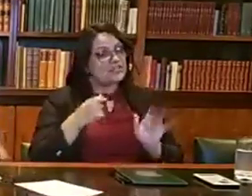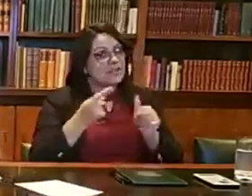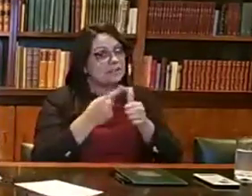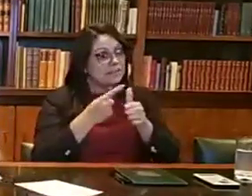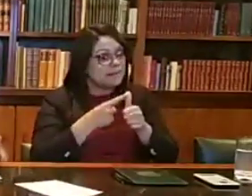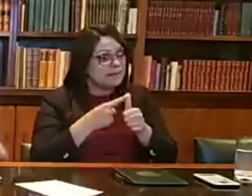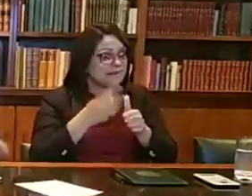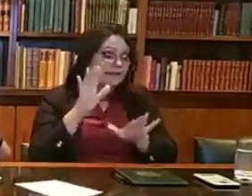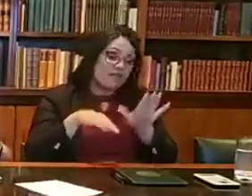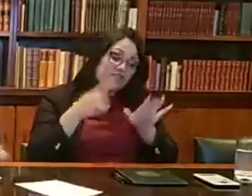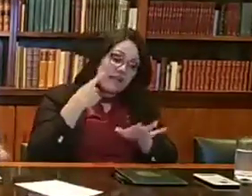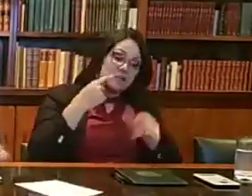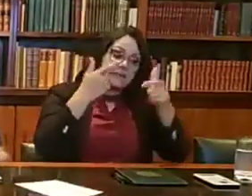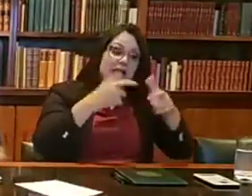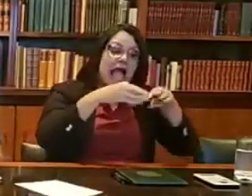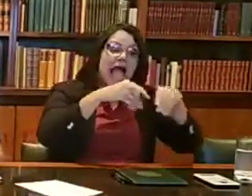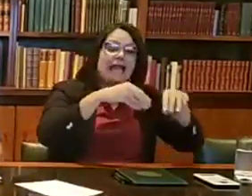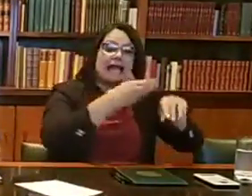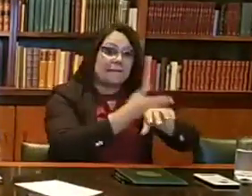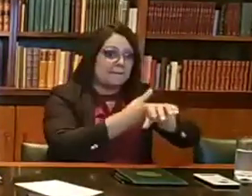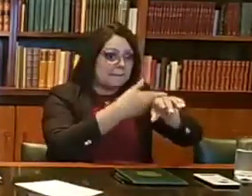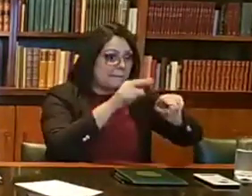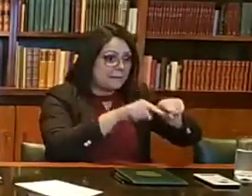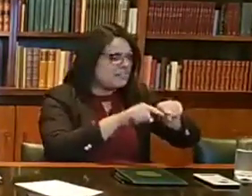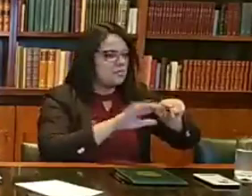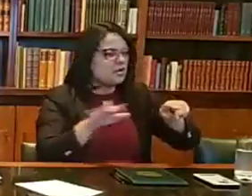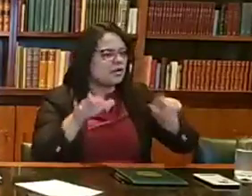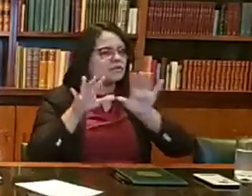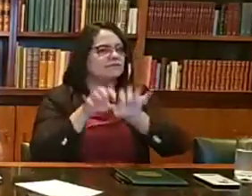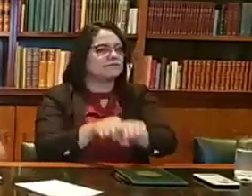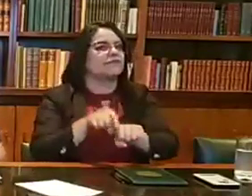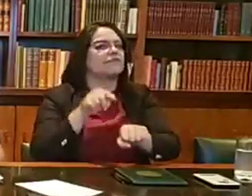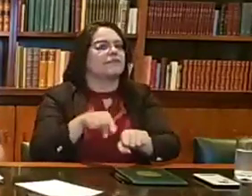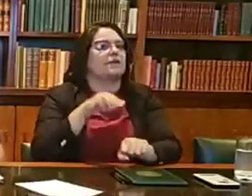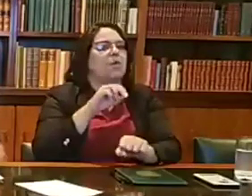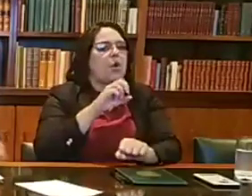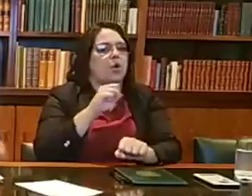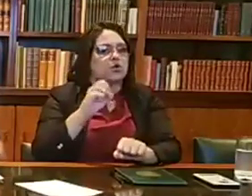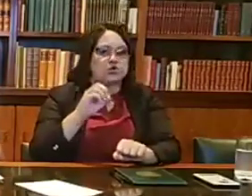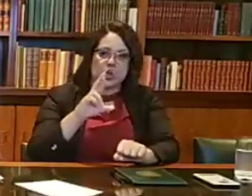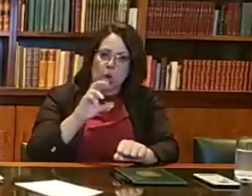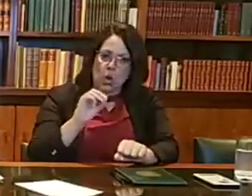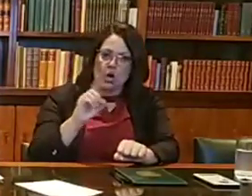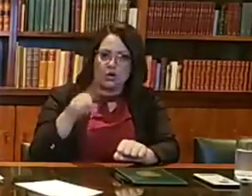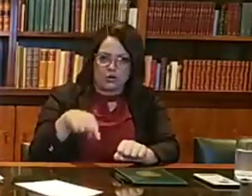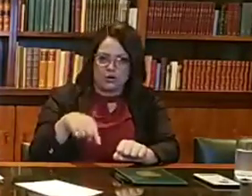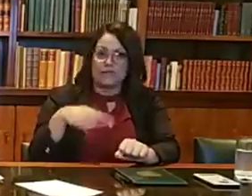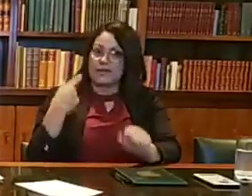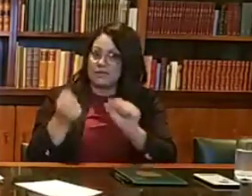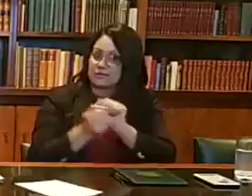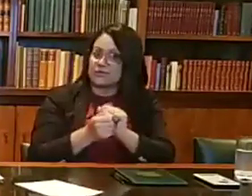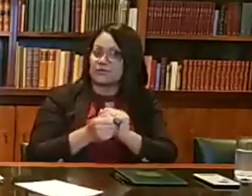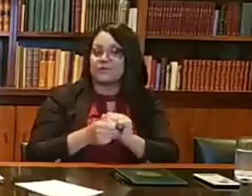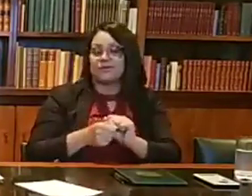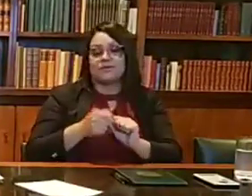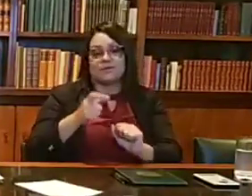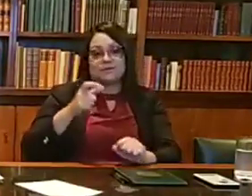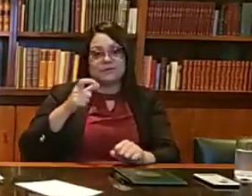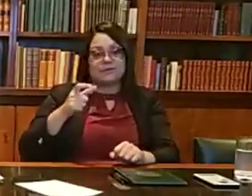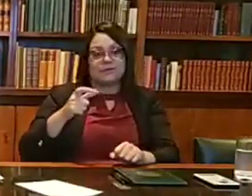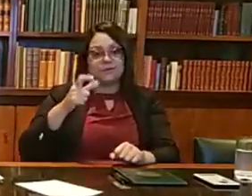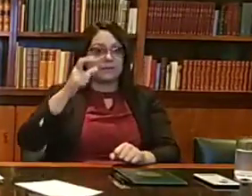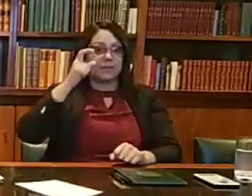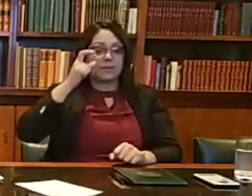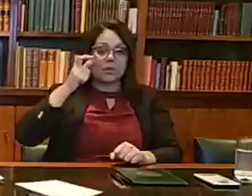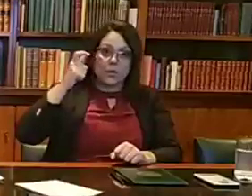Branca, pô, depois resolvemos ficar apenas em Mossoró. Tá, então, está em Mossoró, vai conosco o ministro Moro, tem uma entrega para fazer